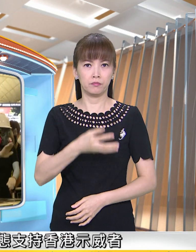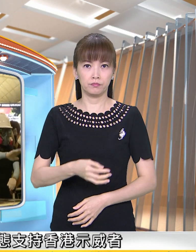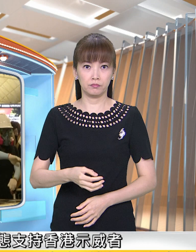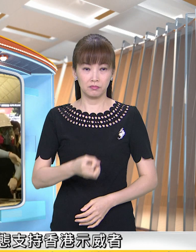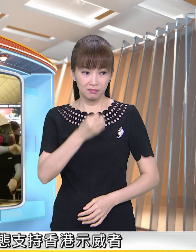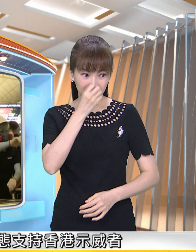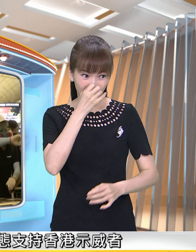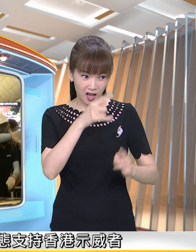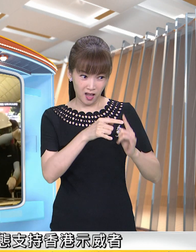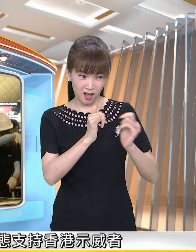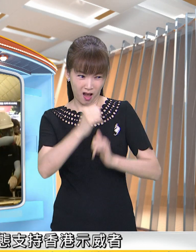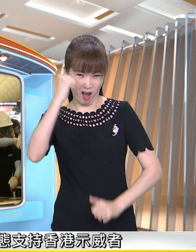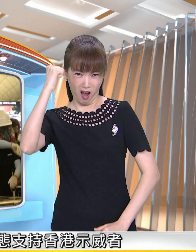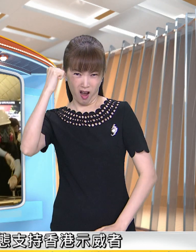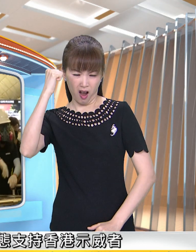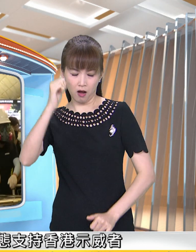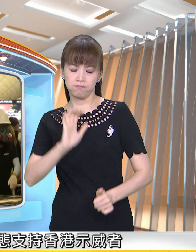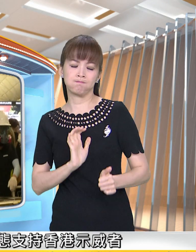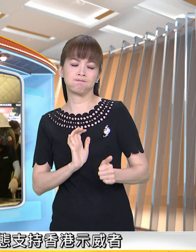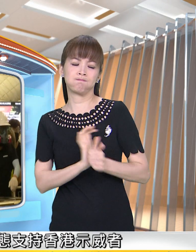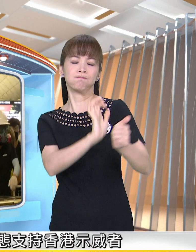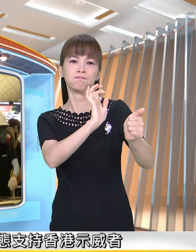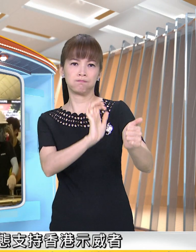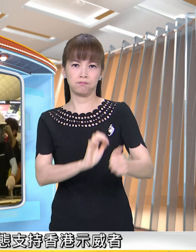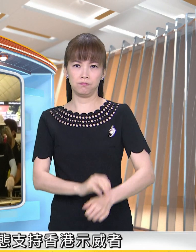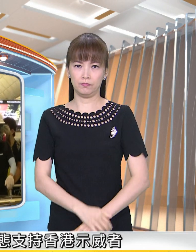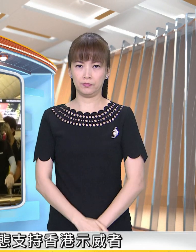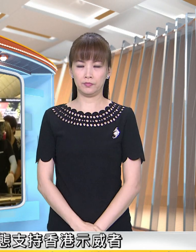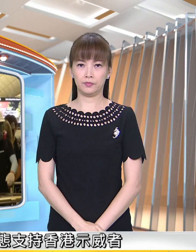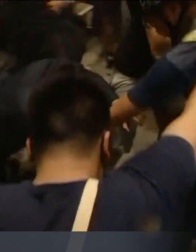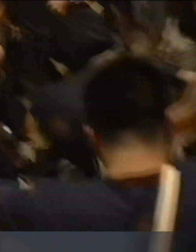态支持香港示威者。